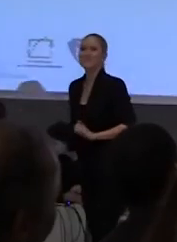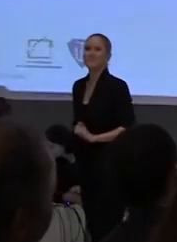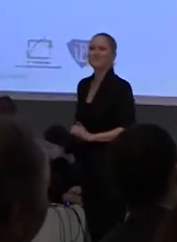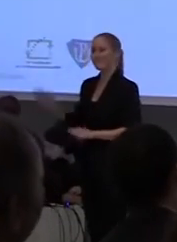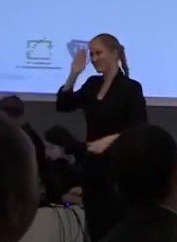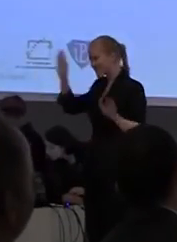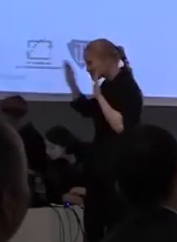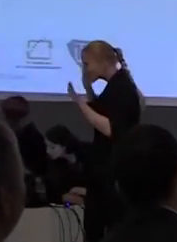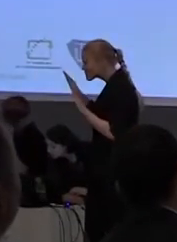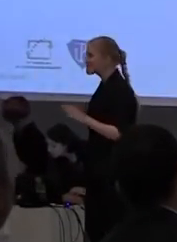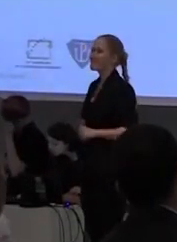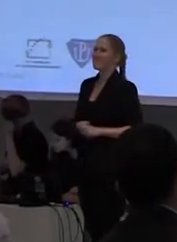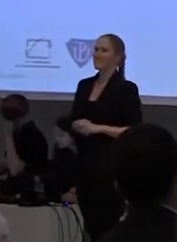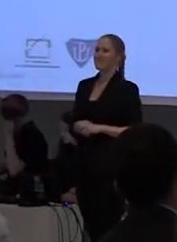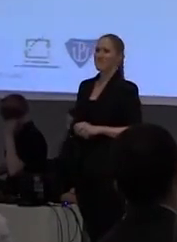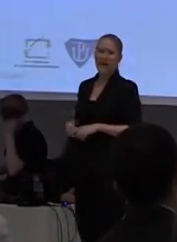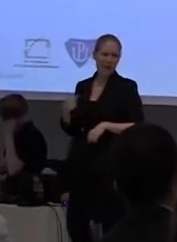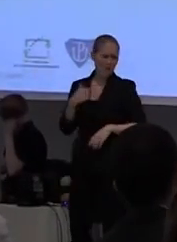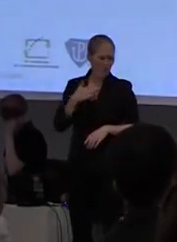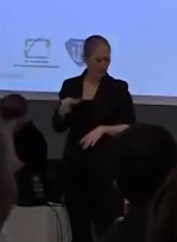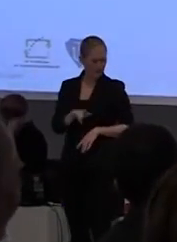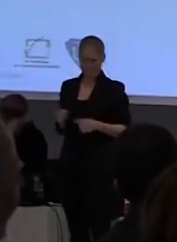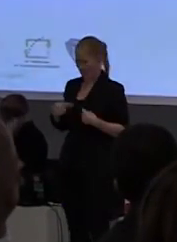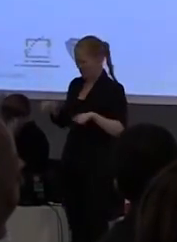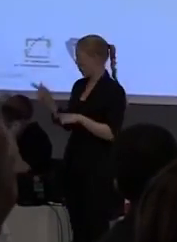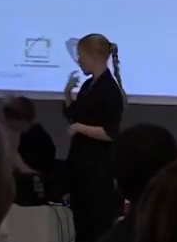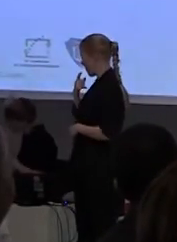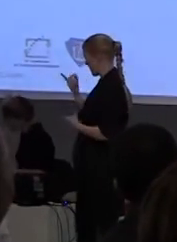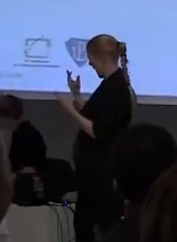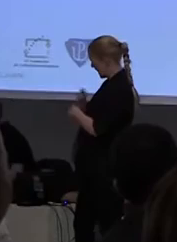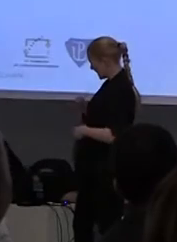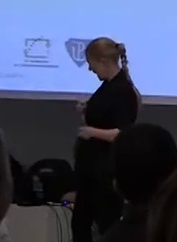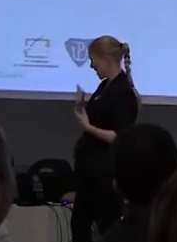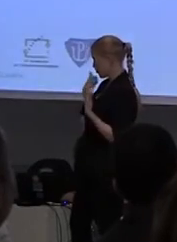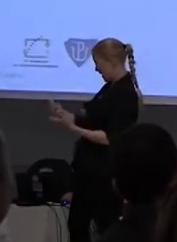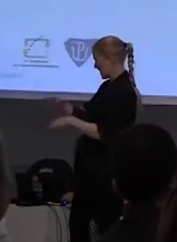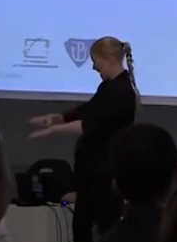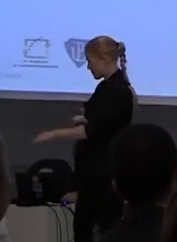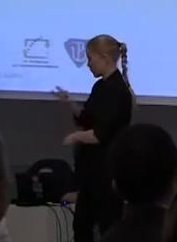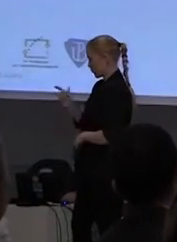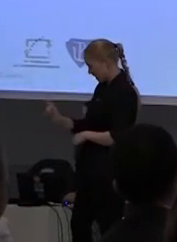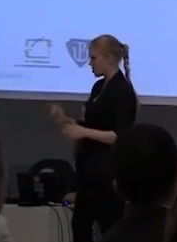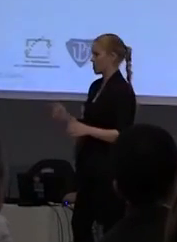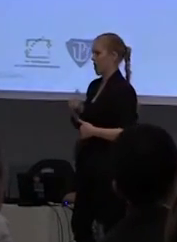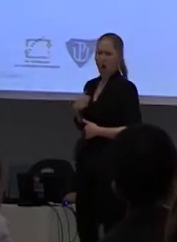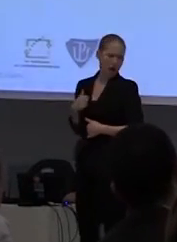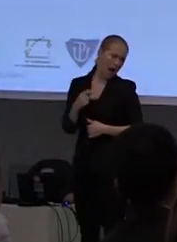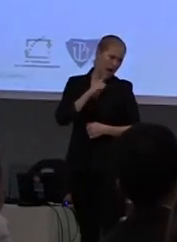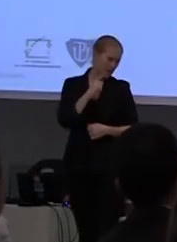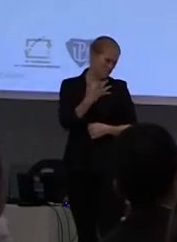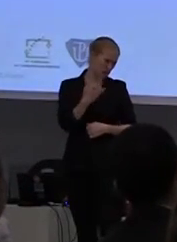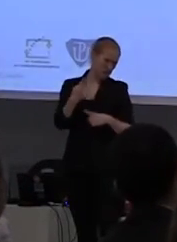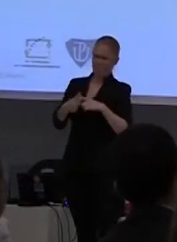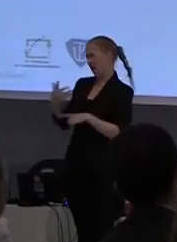Moje teritorium nyní bude činit 5x2 metry, ale asi to tak odpovídá. Ale máte ho pro sebe.